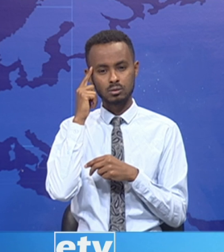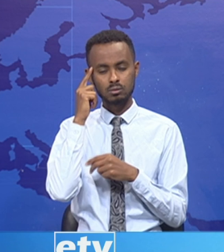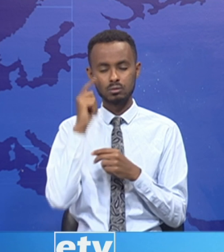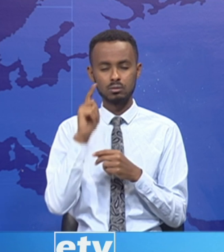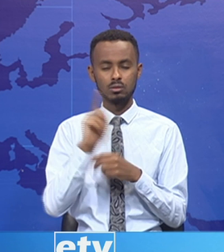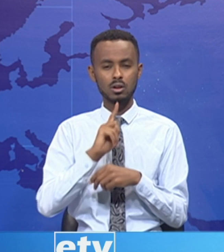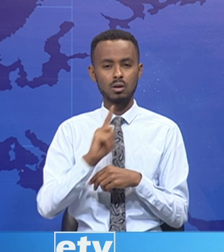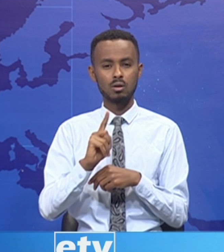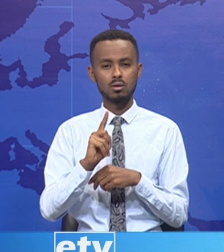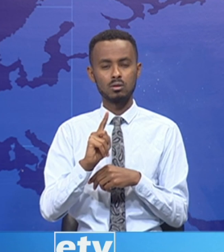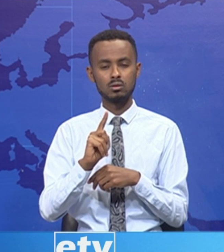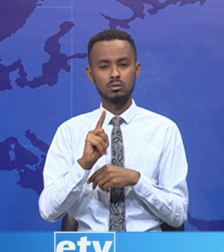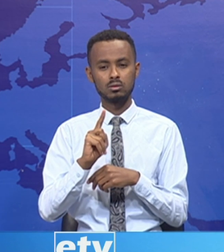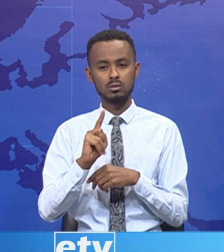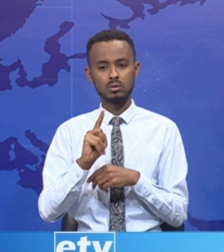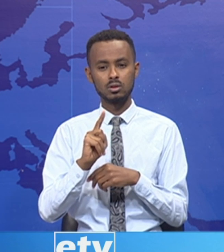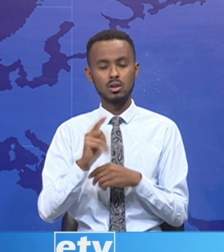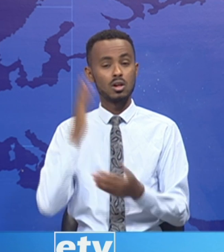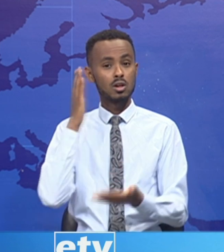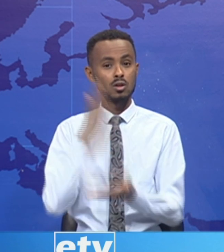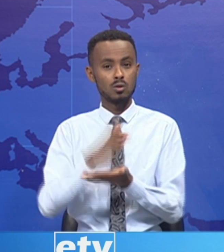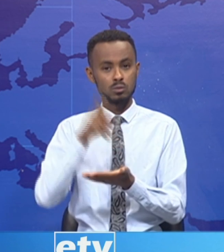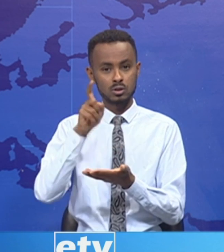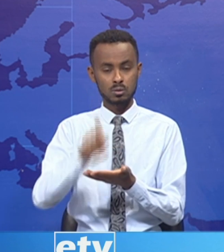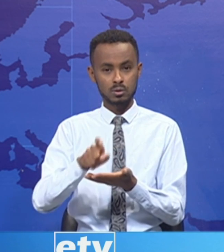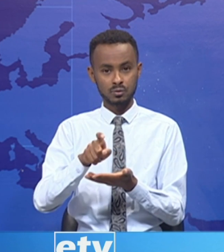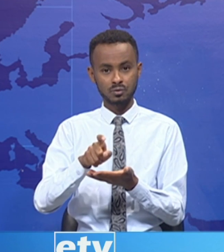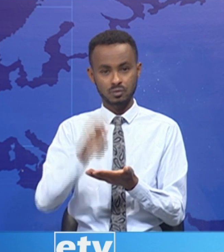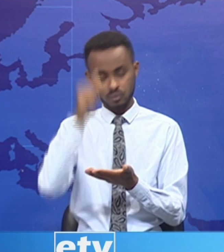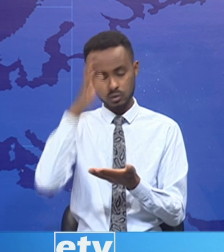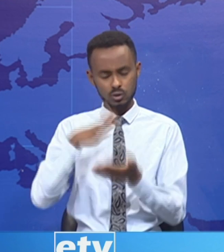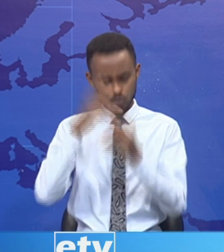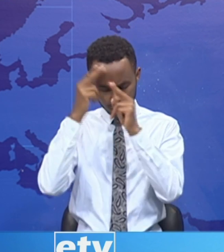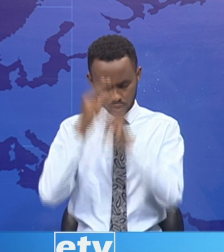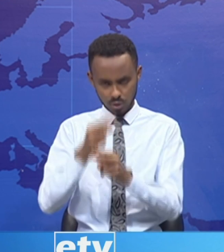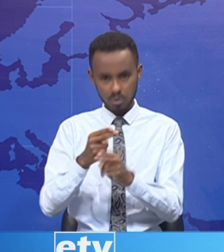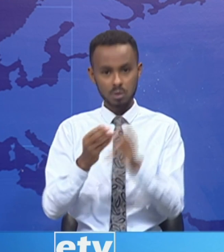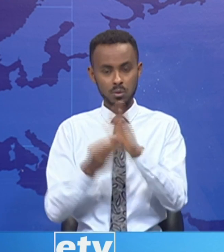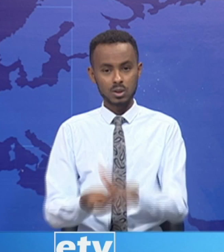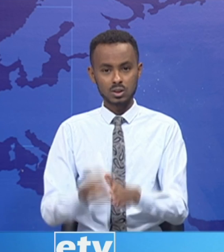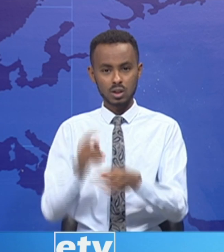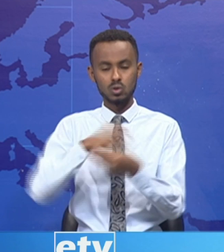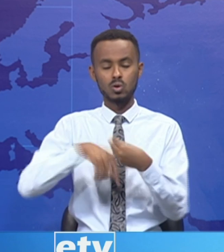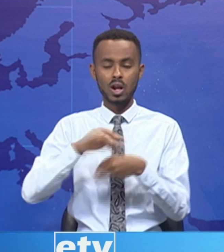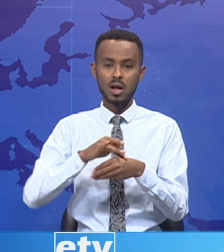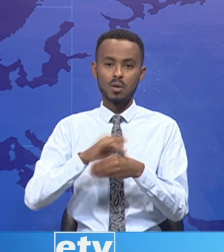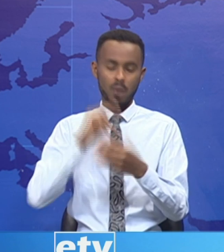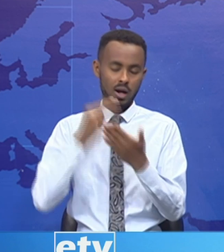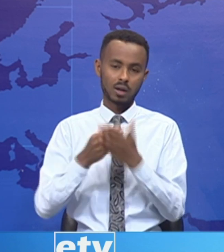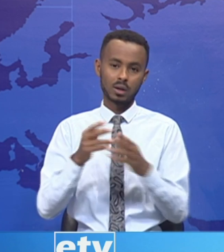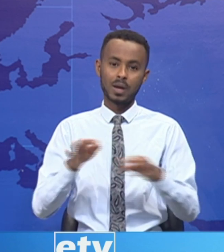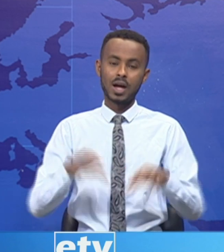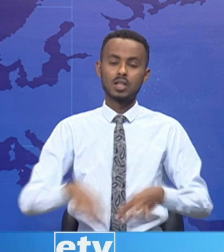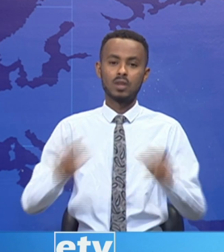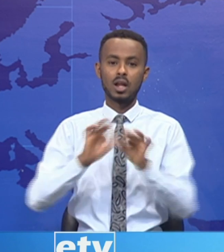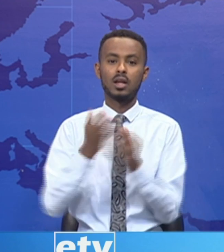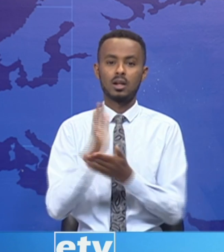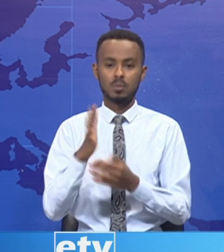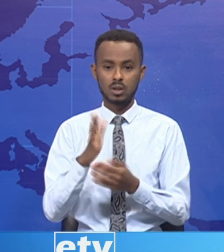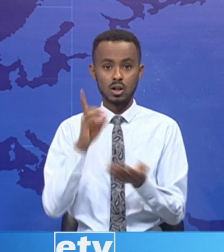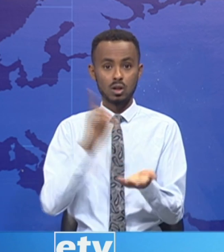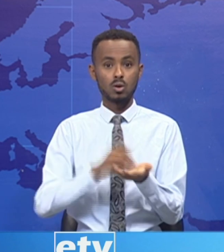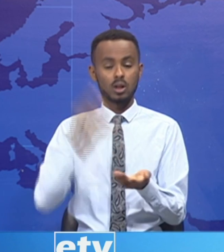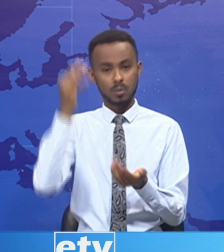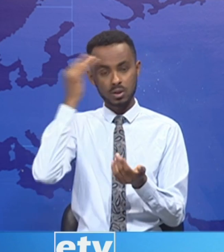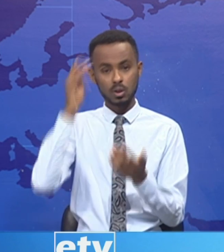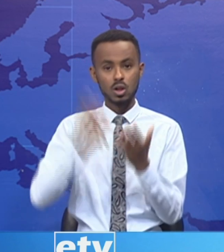ነው ሊቆሙ ይገባል እና የሰዎችን ክብር በምርጫም ዙሪያ ላይ ማረጋገጥ በጣም አስፈላጊ ነገር ይመስለኛል። ዶክተር